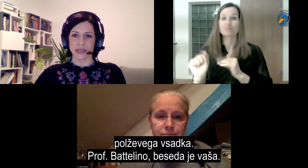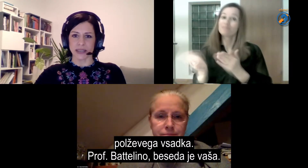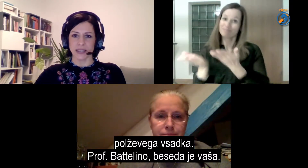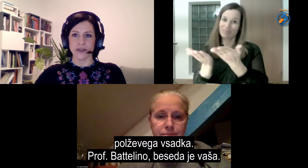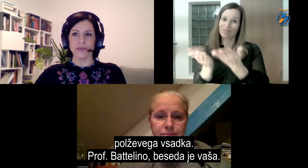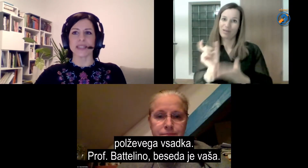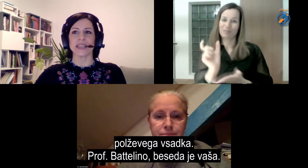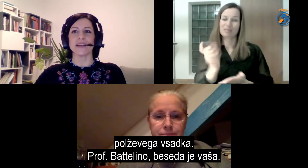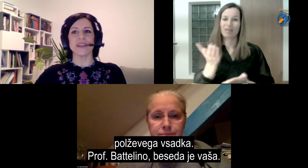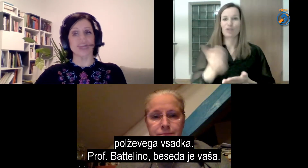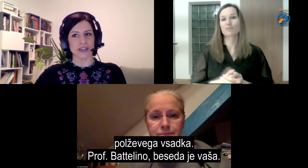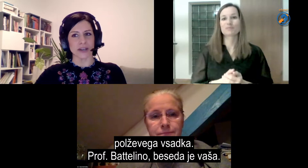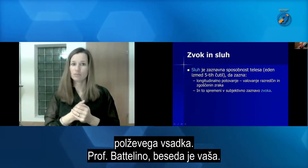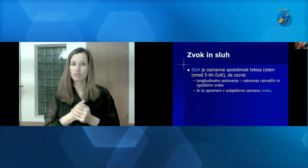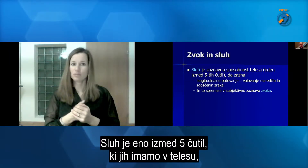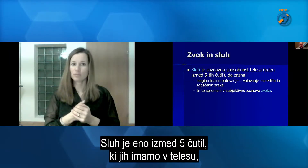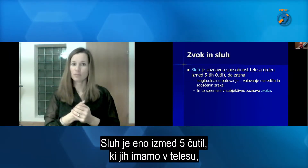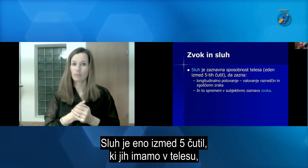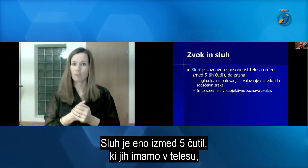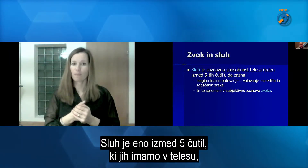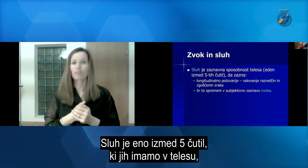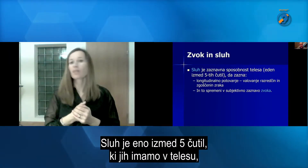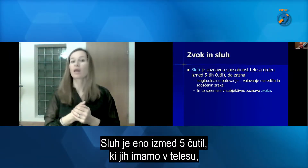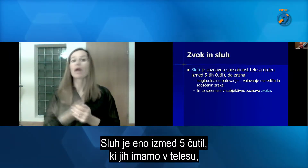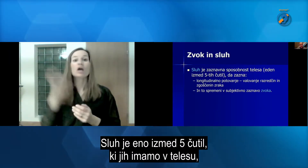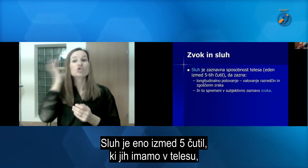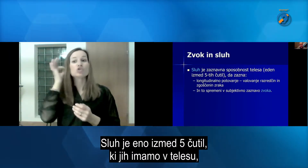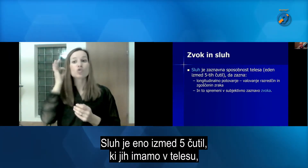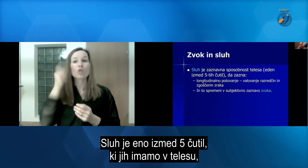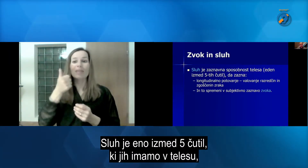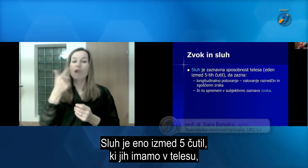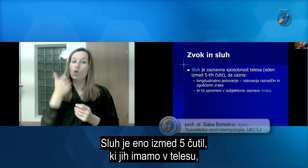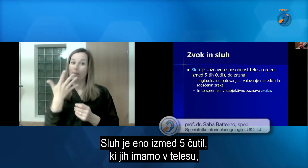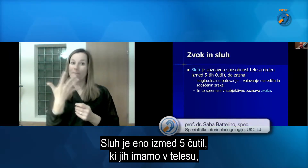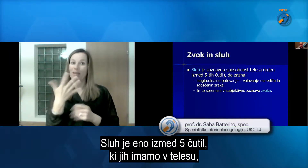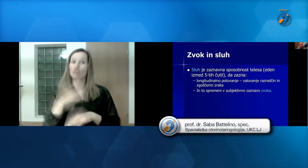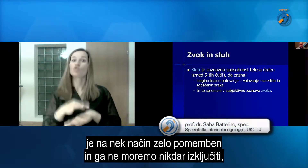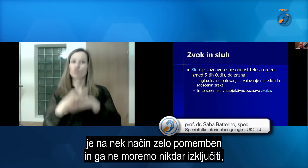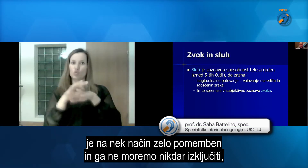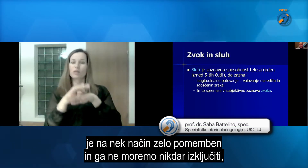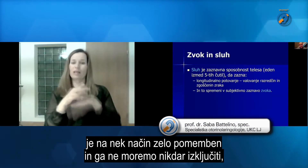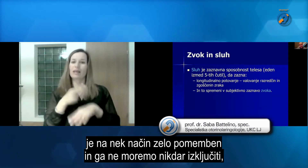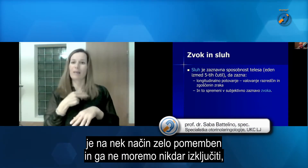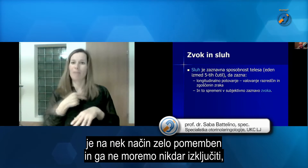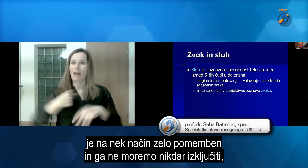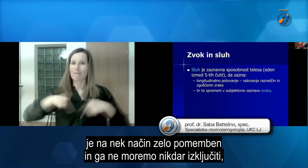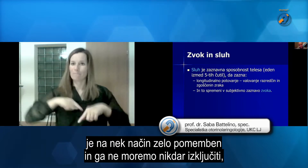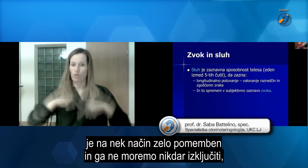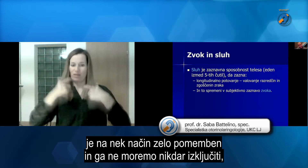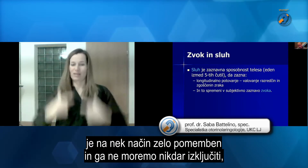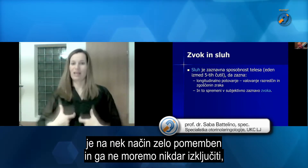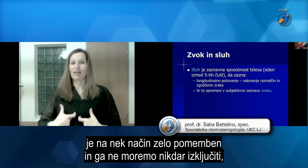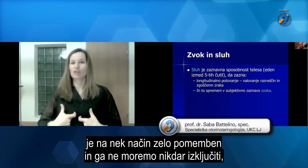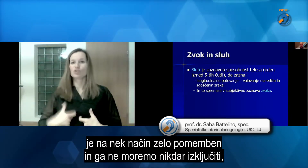Profesorica Batelino, beseda je vaša. Sluh je eno izmed 5 čutil, ki jih imamo v telesu, je na nek način